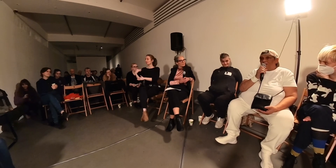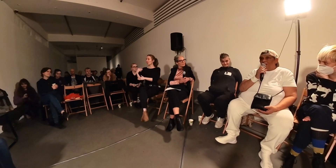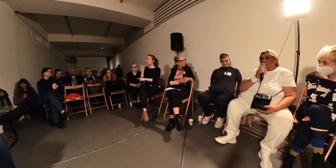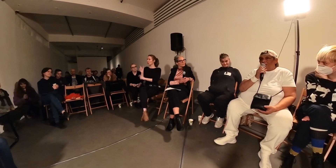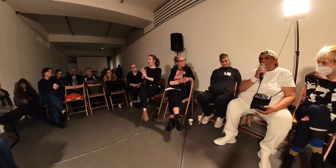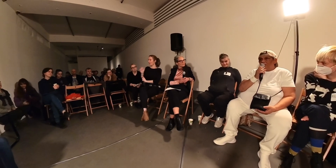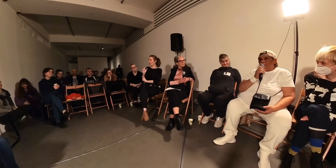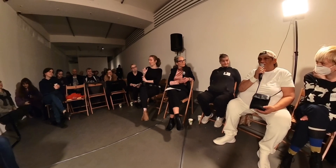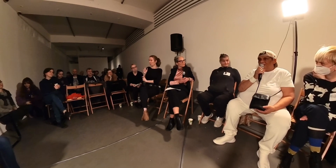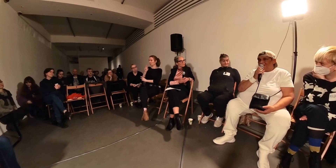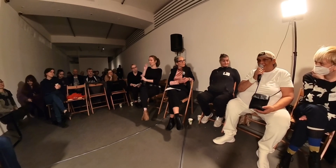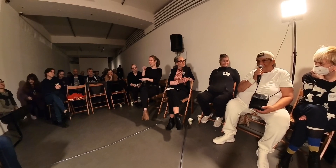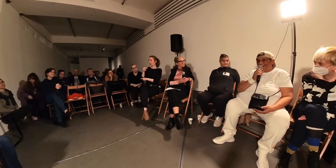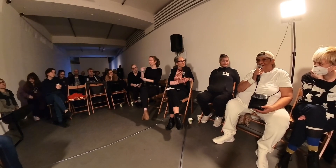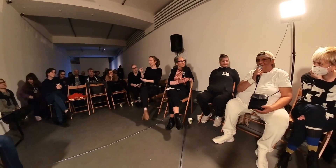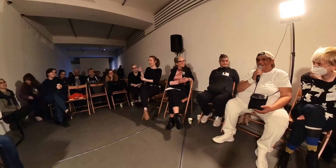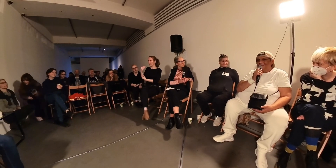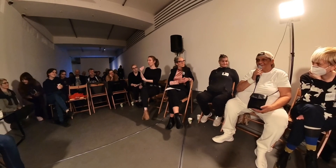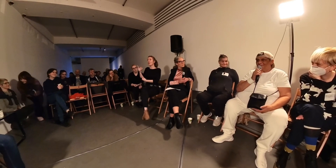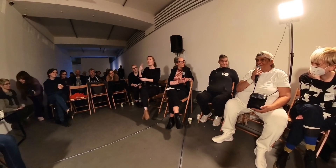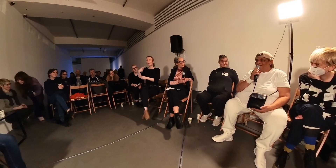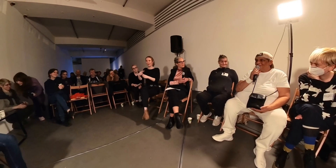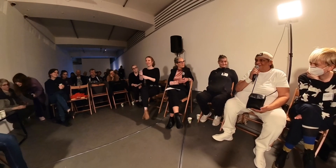Naučila jsem se tam nebejt stekla.